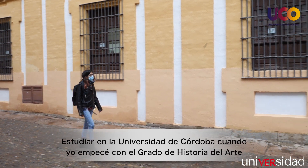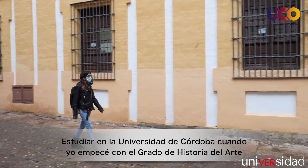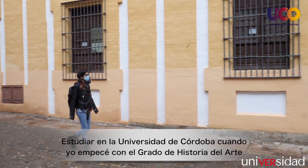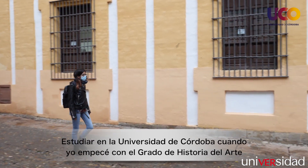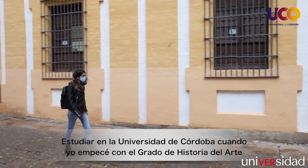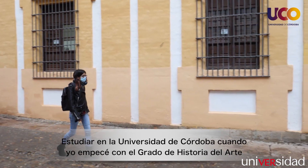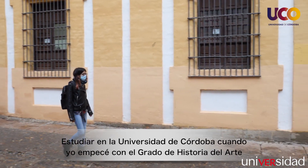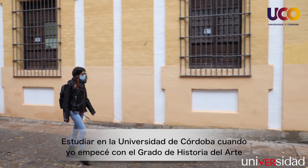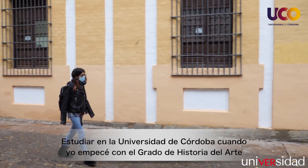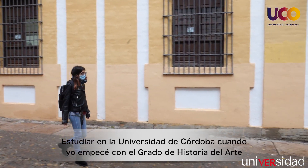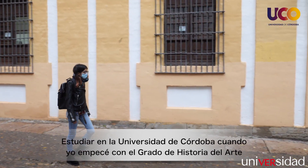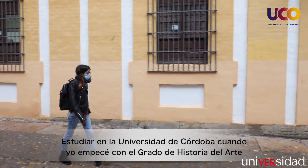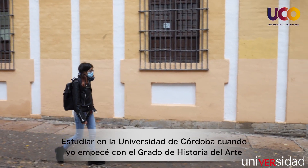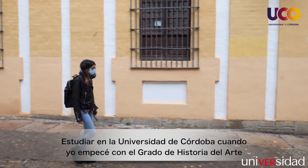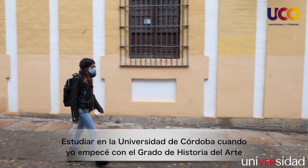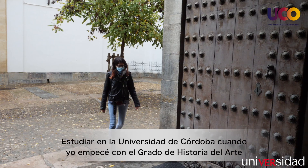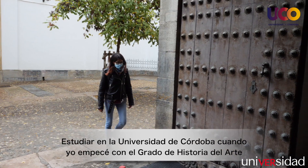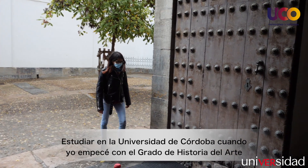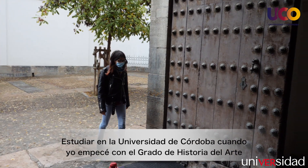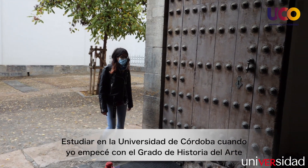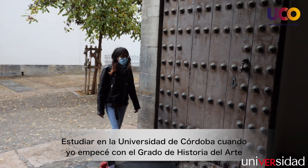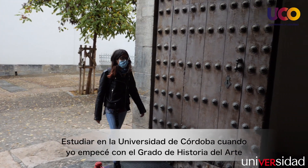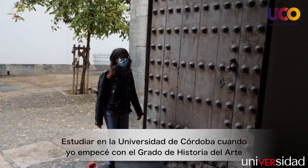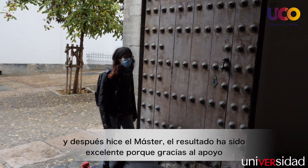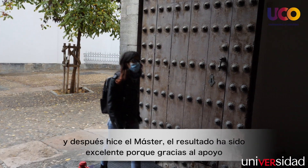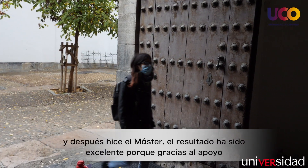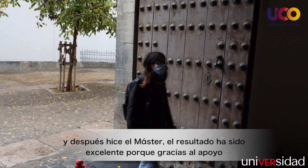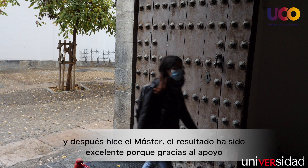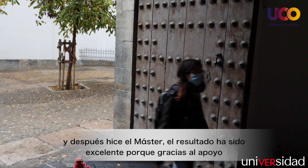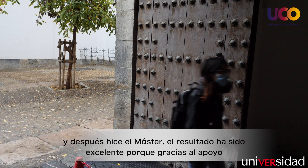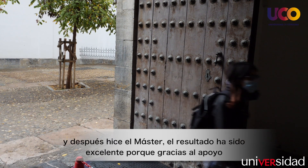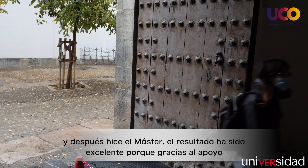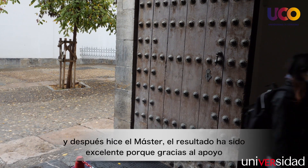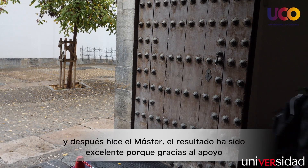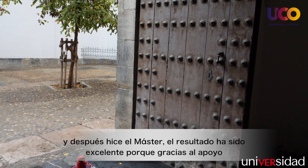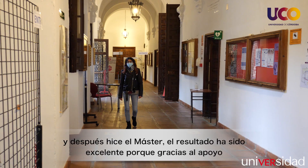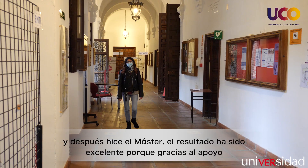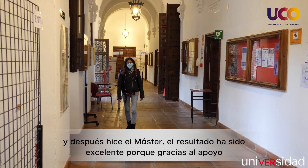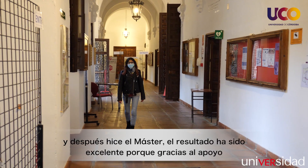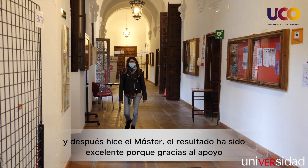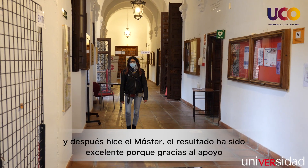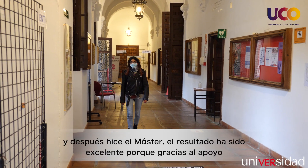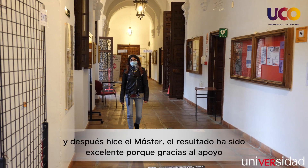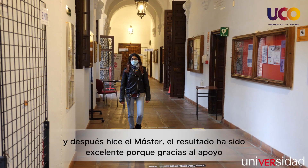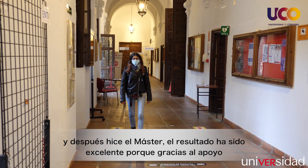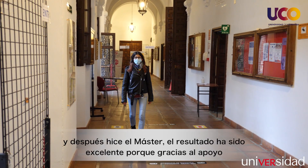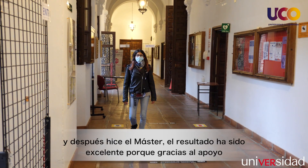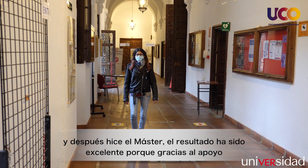Universidad de Córdoba, cuando yo empecé con el grado de Historia del Arte y después hice el máster, el resultado ha sido excelente,